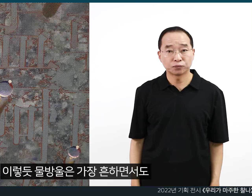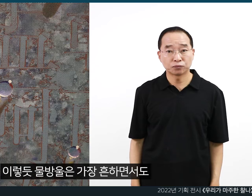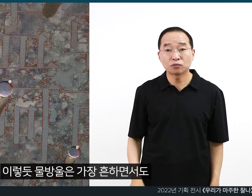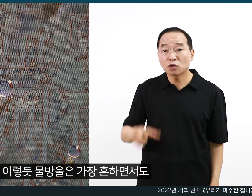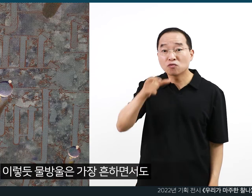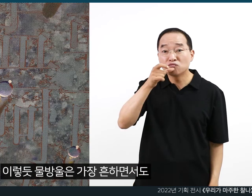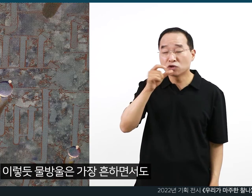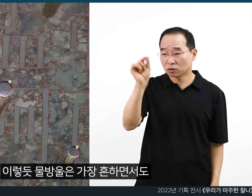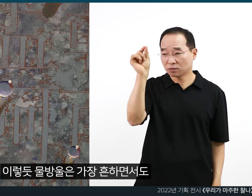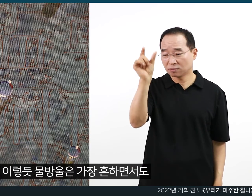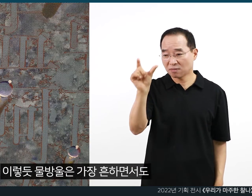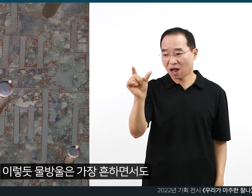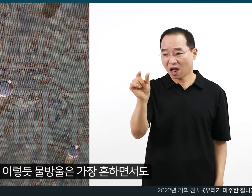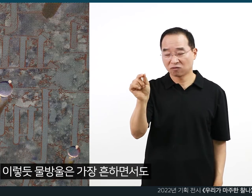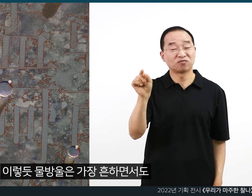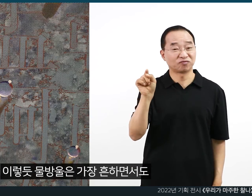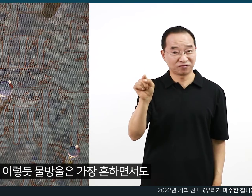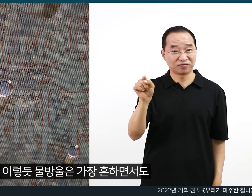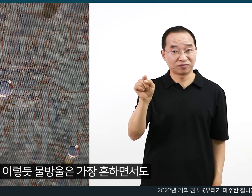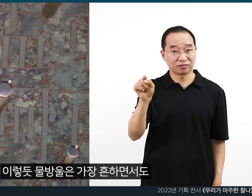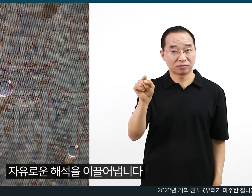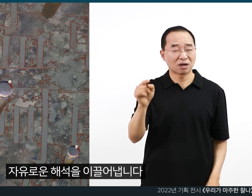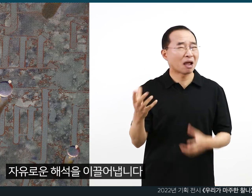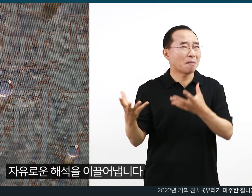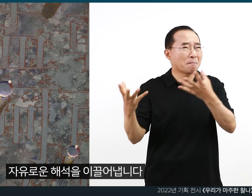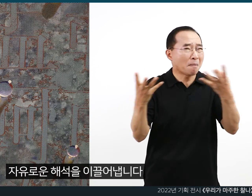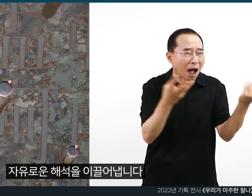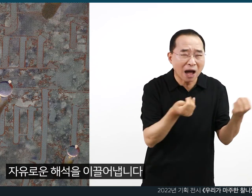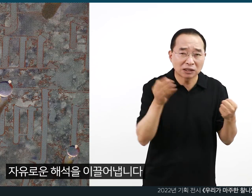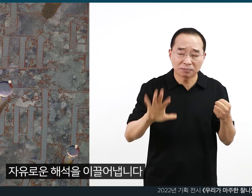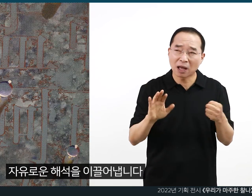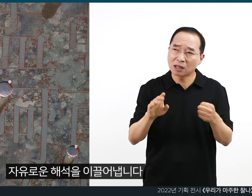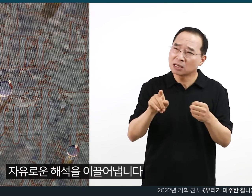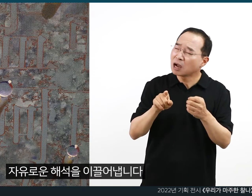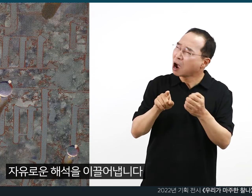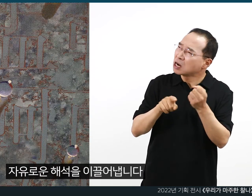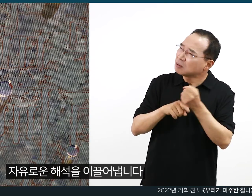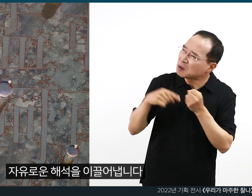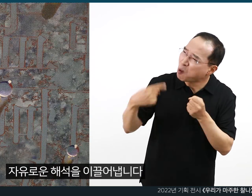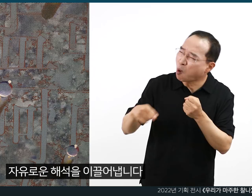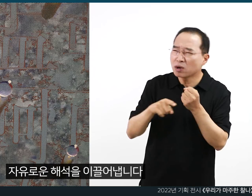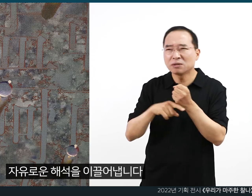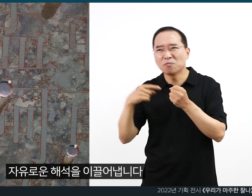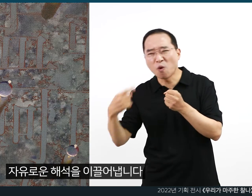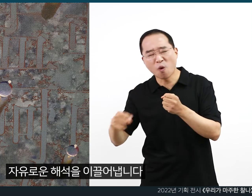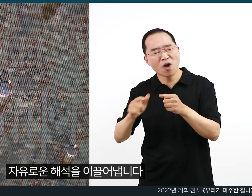이렇듯 물방울은 가장 흔하면서도 자유로운 해석을 이끌어냅니다.